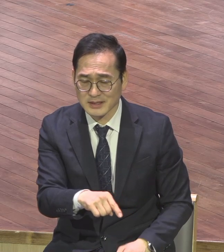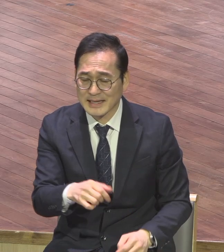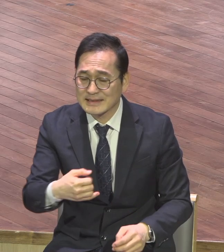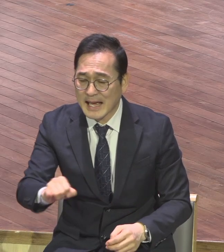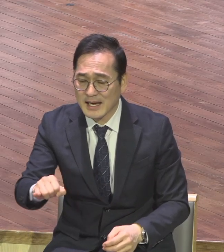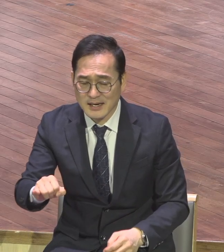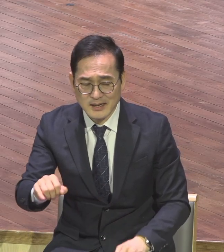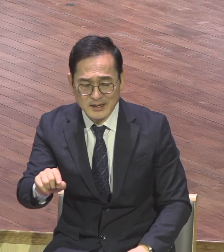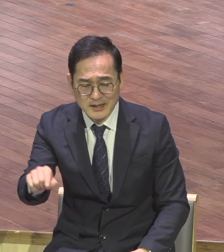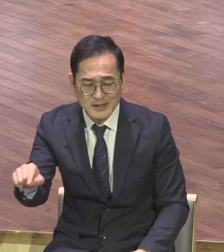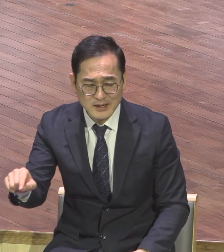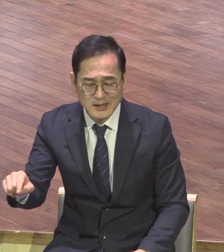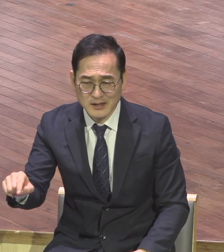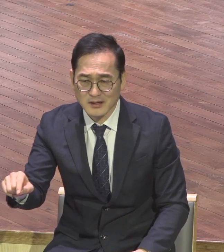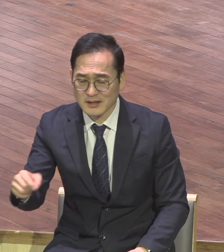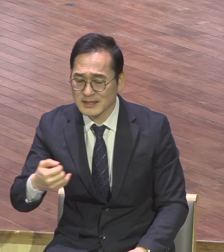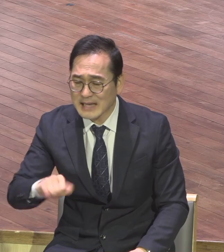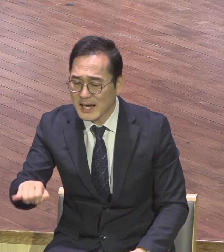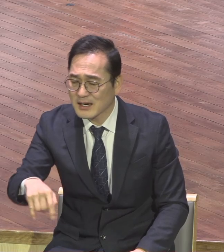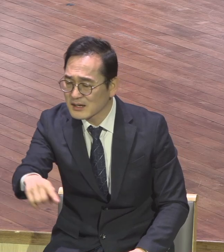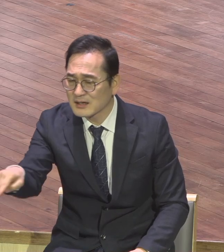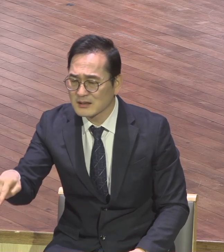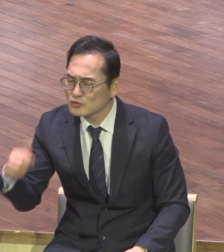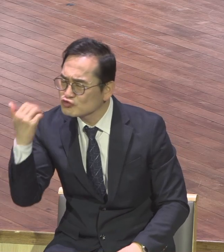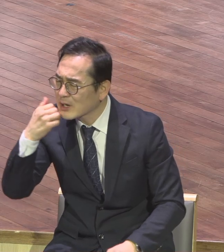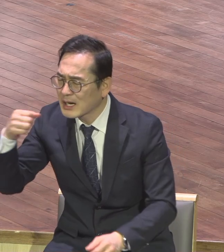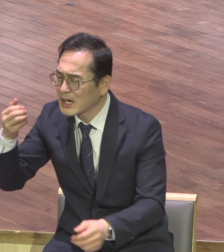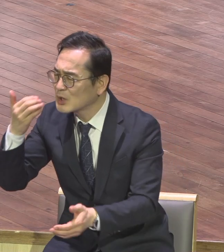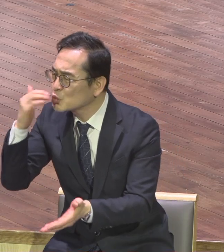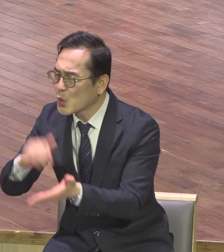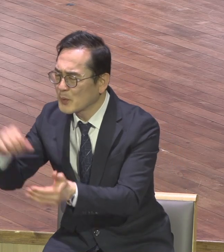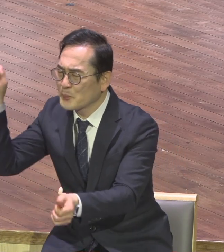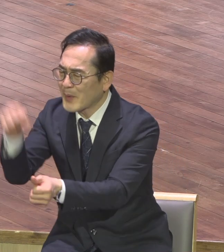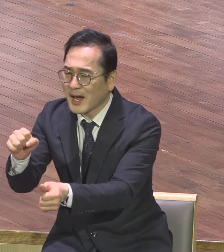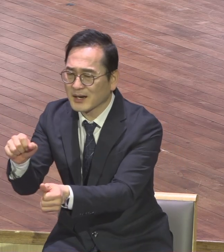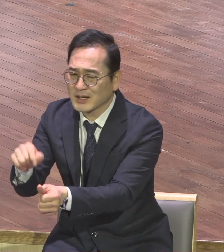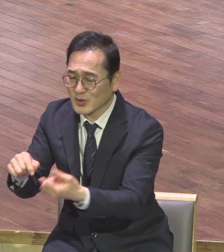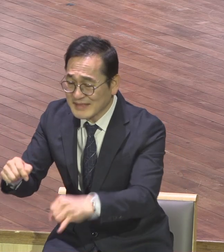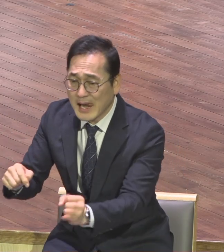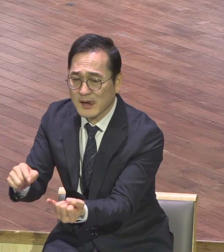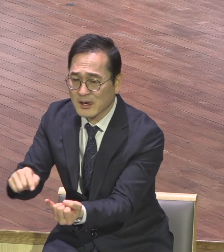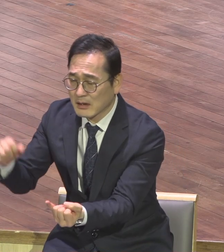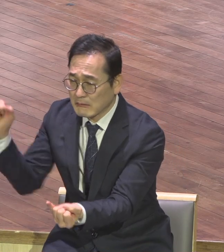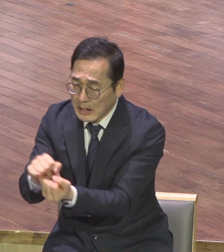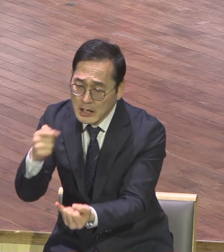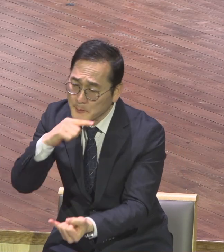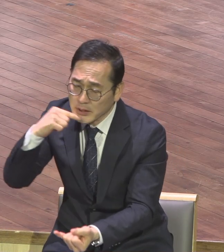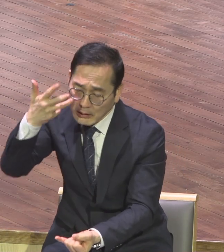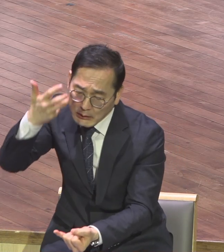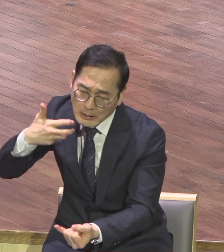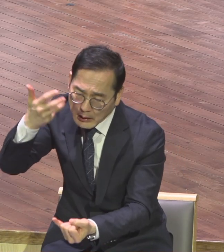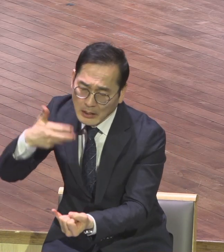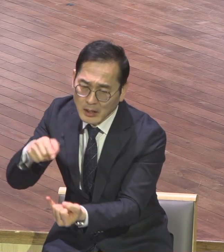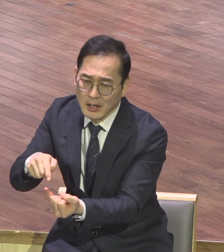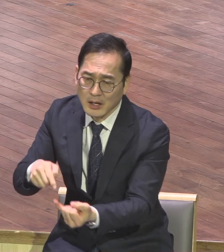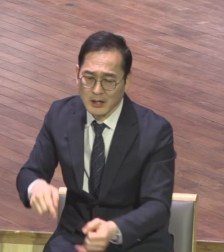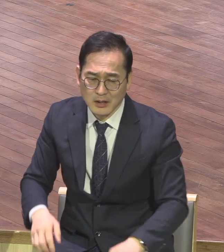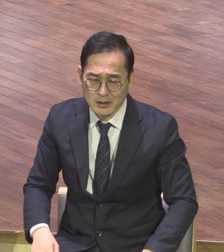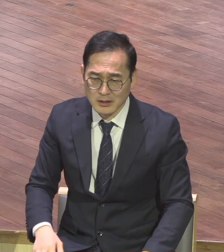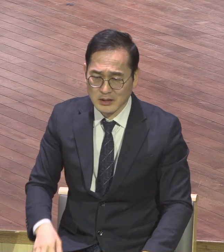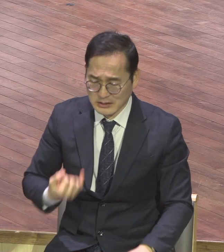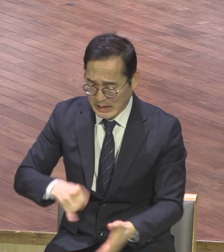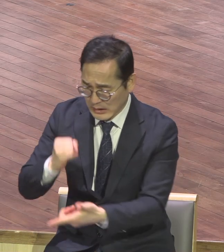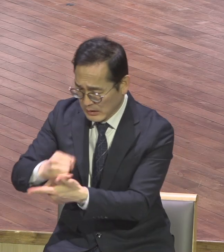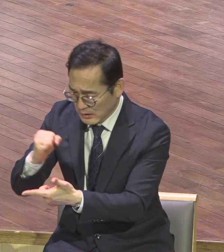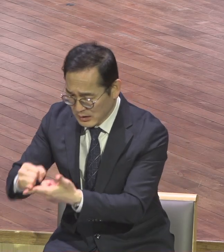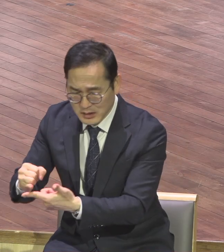놀다가 돌을 맞아가지고 남자가 때려가지고 피가 입이 찢어져서 피가 흘렸다고. 그 딸 둘인데